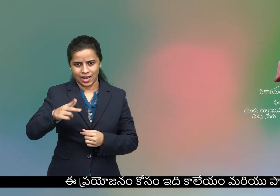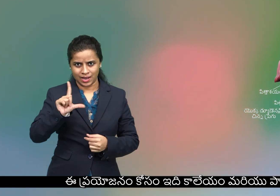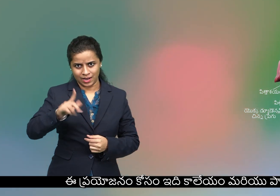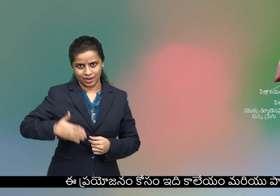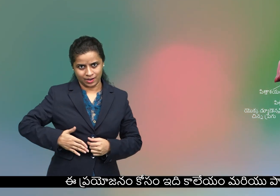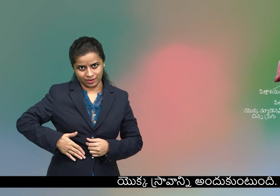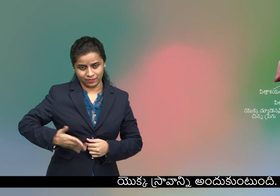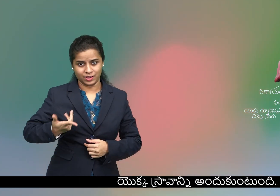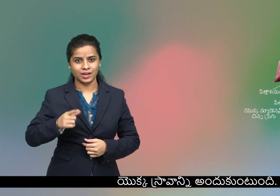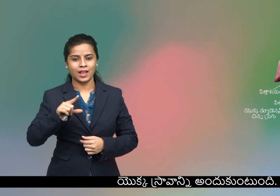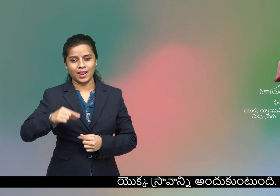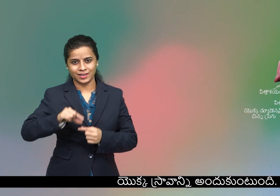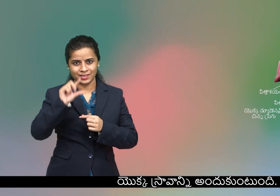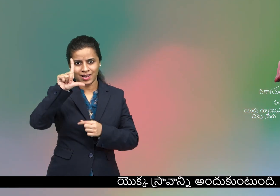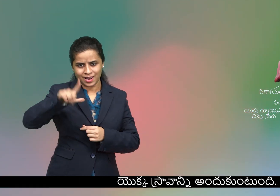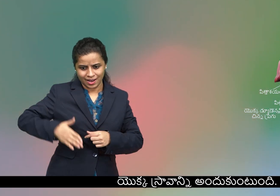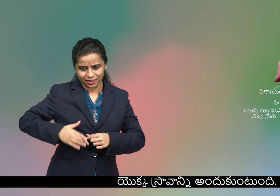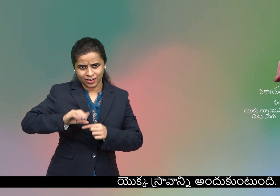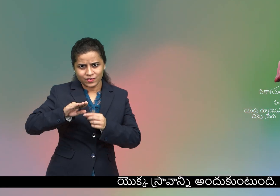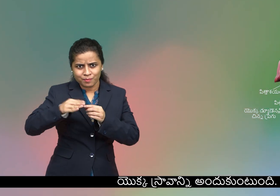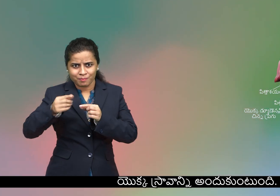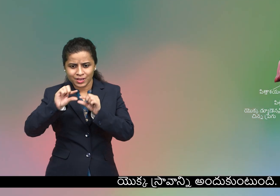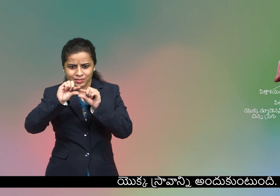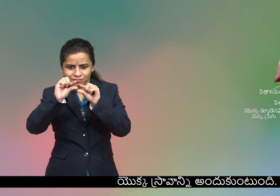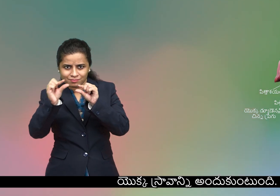యొక్క స్రావాన్ని అందుకుంటుంది.